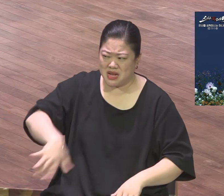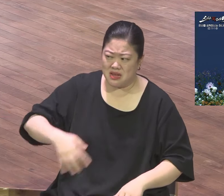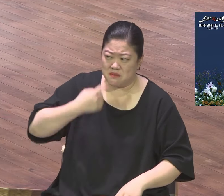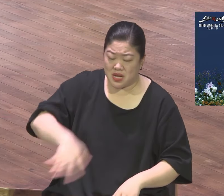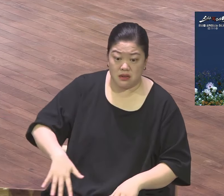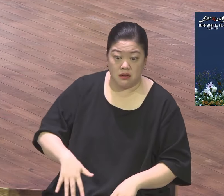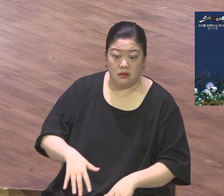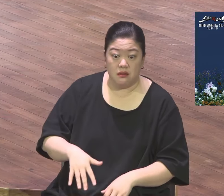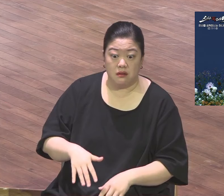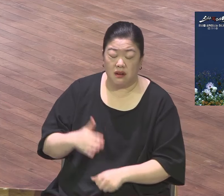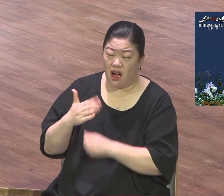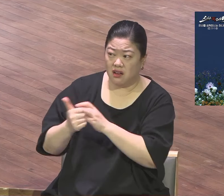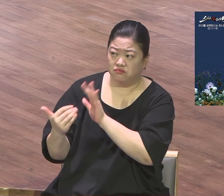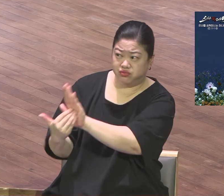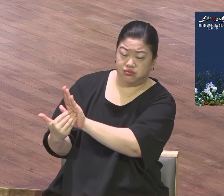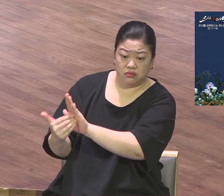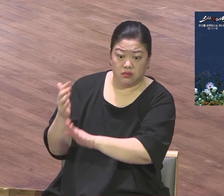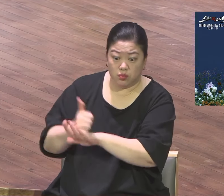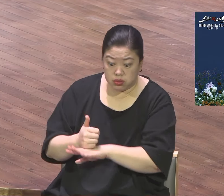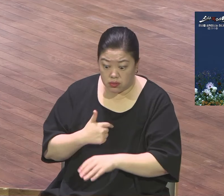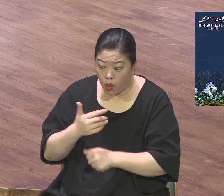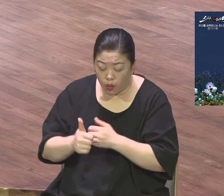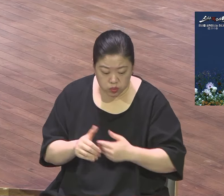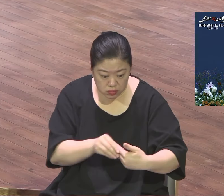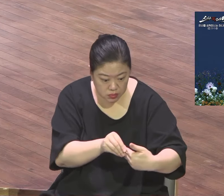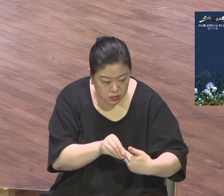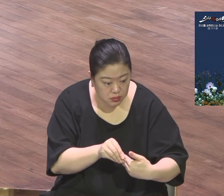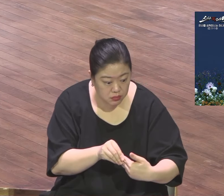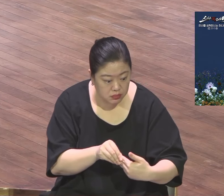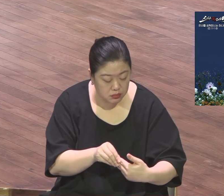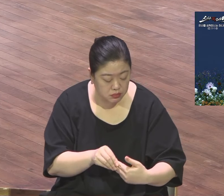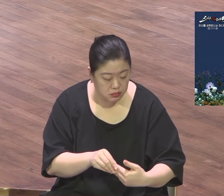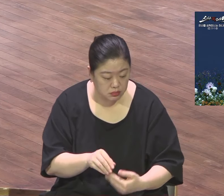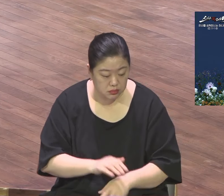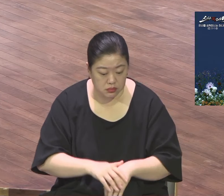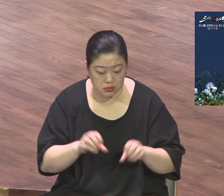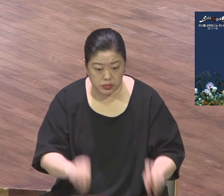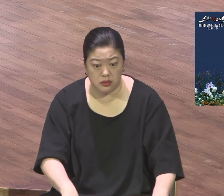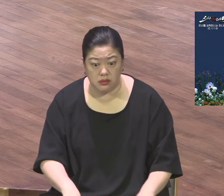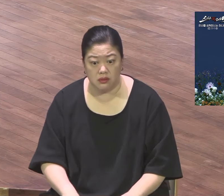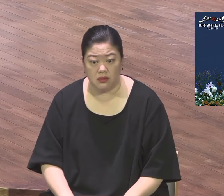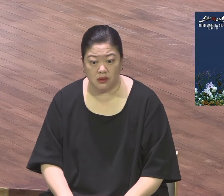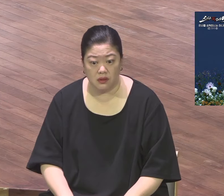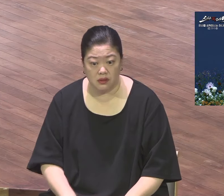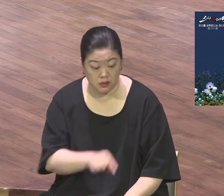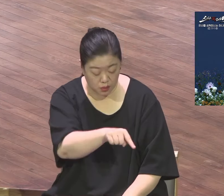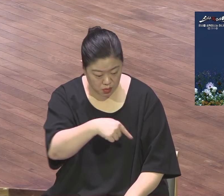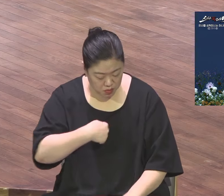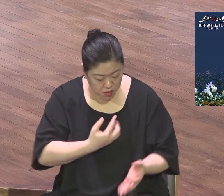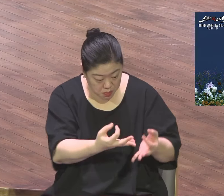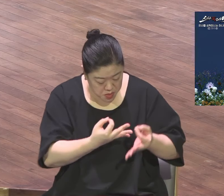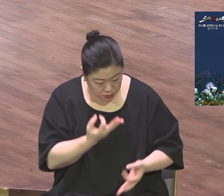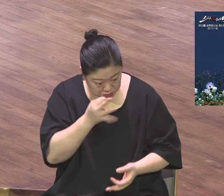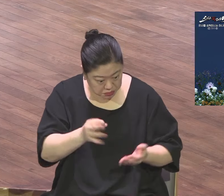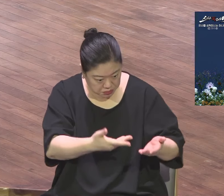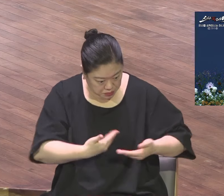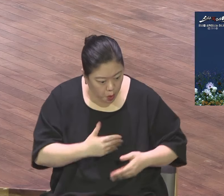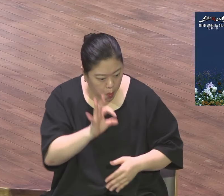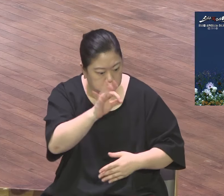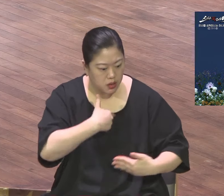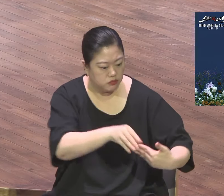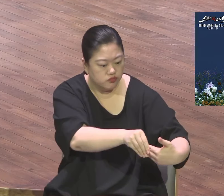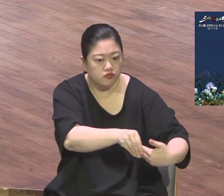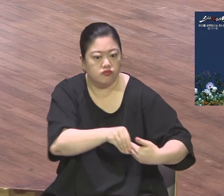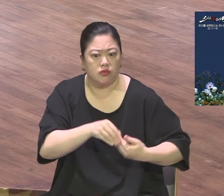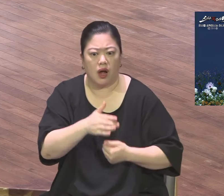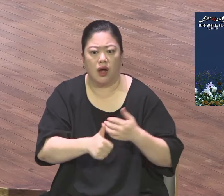성공, 실패, 부유하고 가난하고 병들고 건강하고 높고 낮고 하나님의